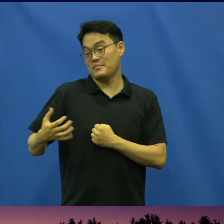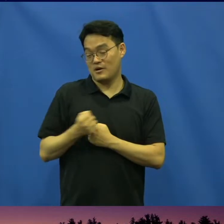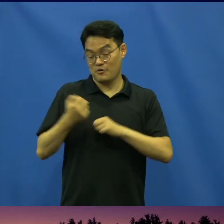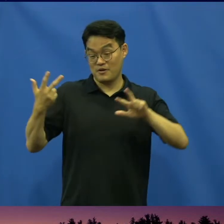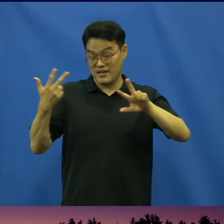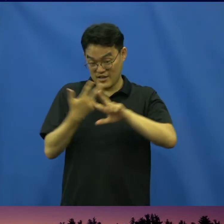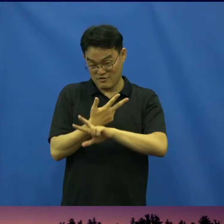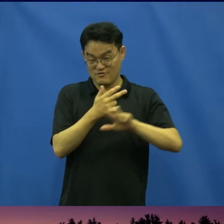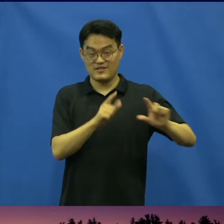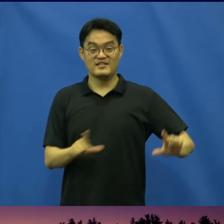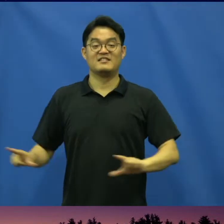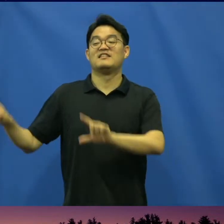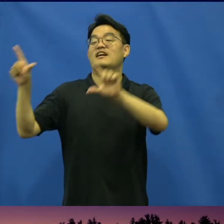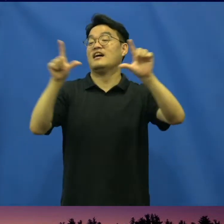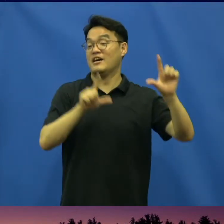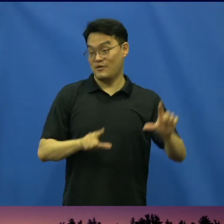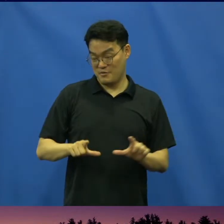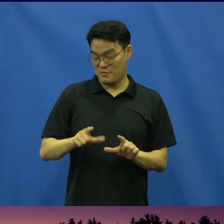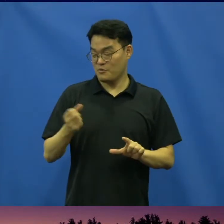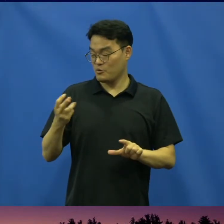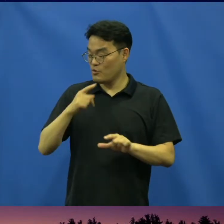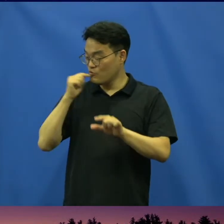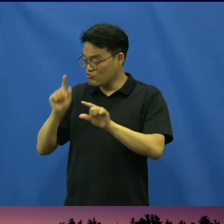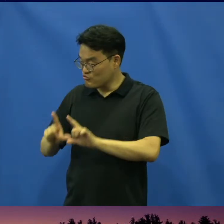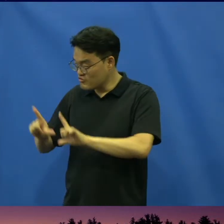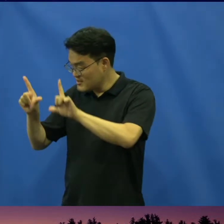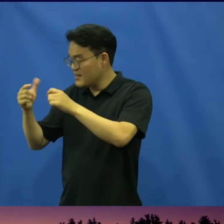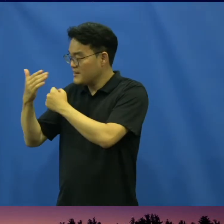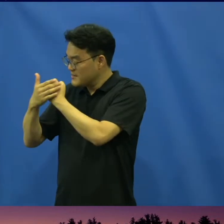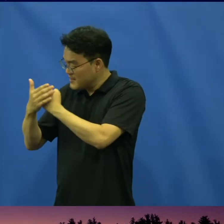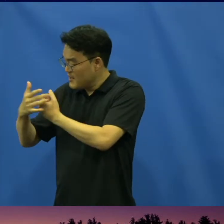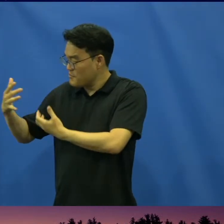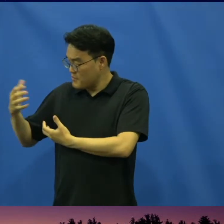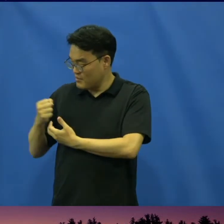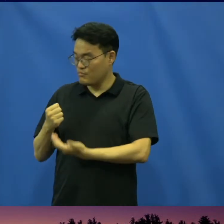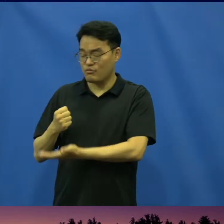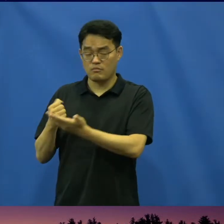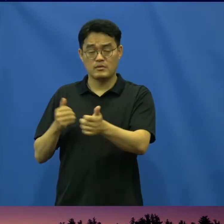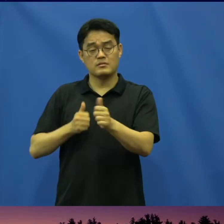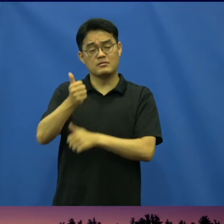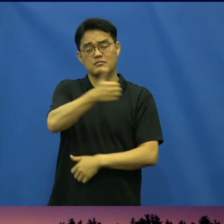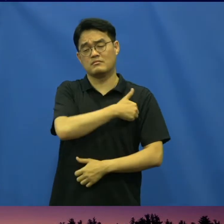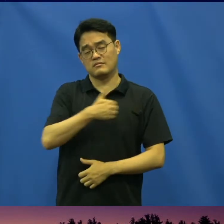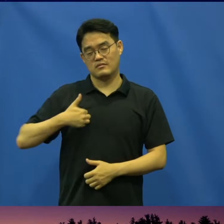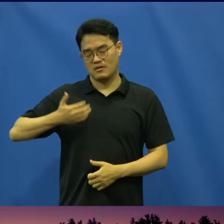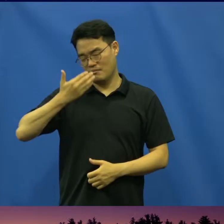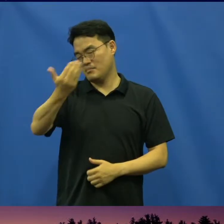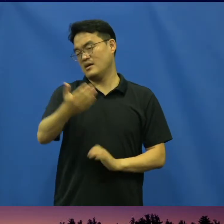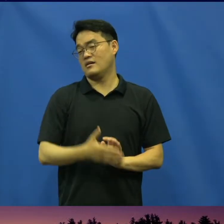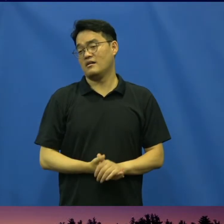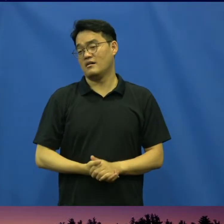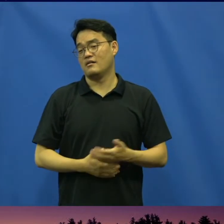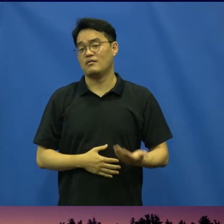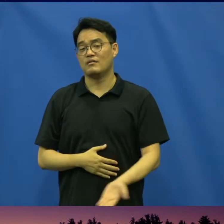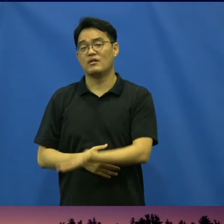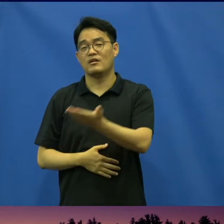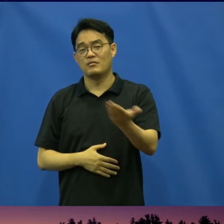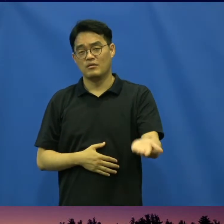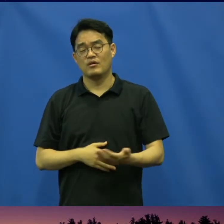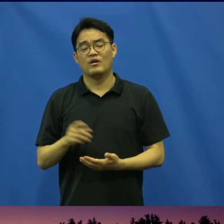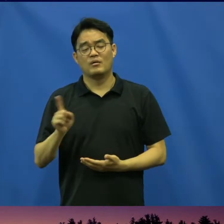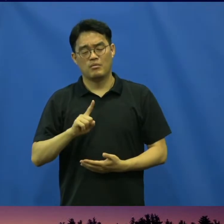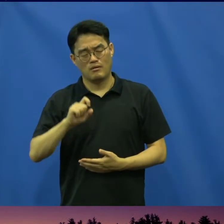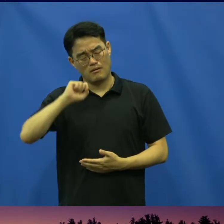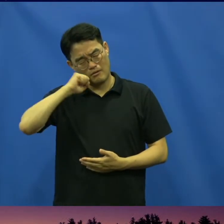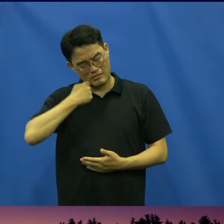받고 또 그렇게 하면 넉넉하게 승리합니다. 여러분, 좀 더 어려움이 있으면 어떻게 해야 돼요? 매일 오시면 돼요. 우리 교회 새벽 기도도 있고